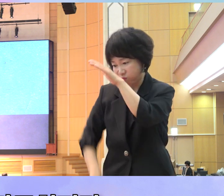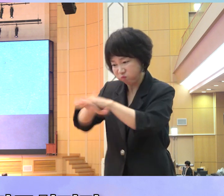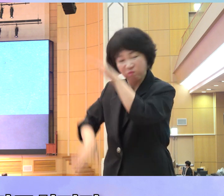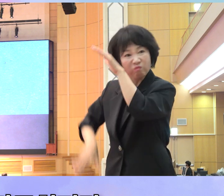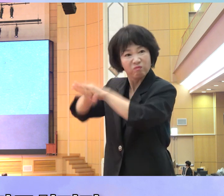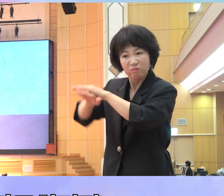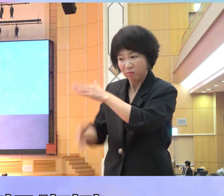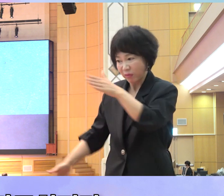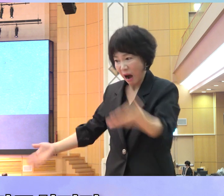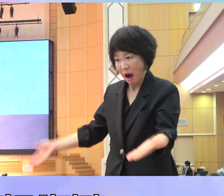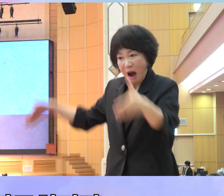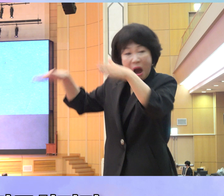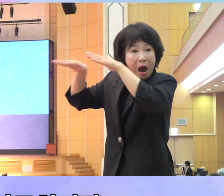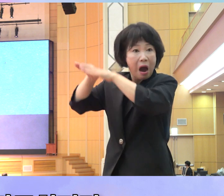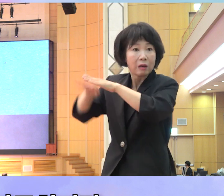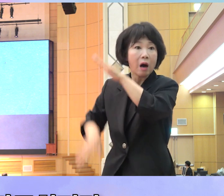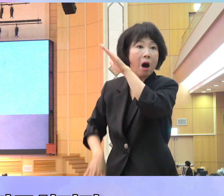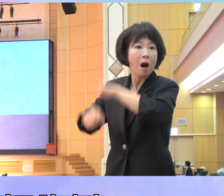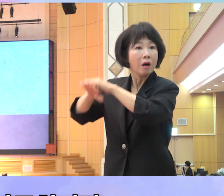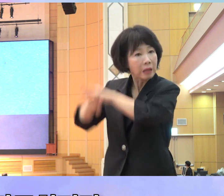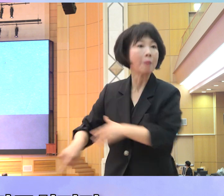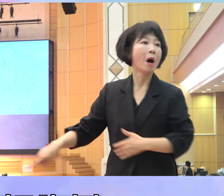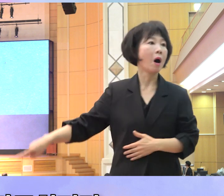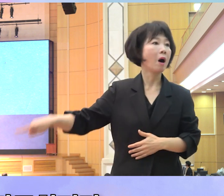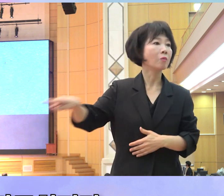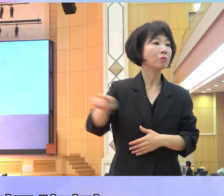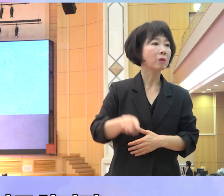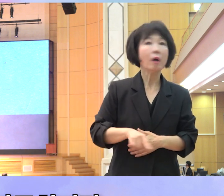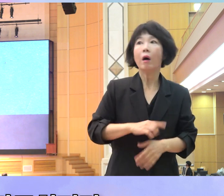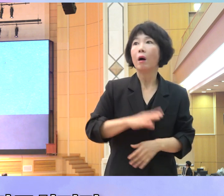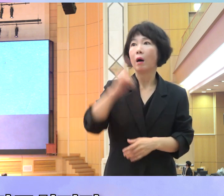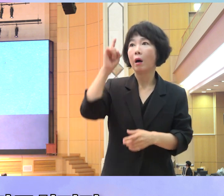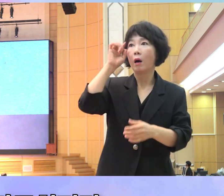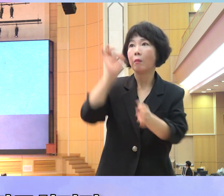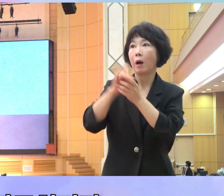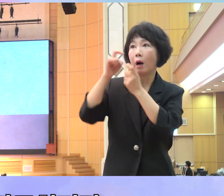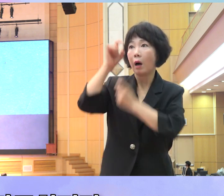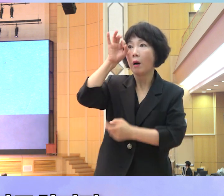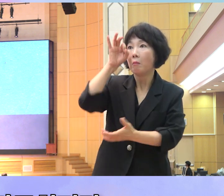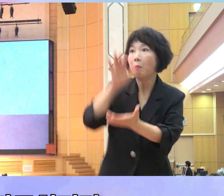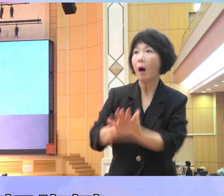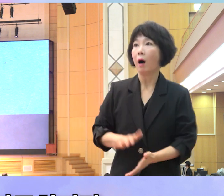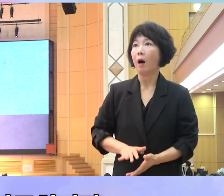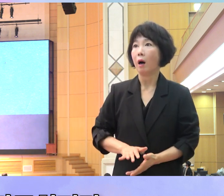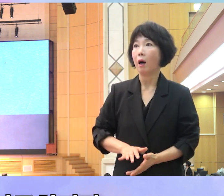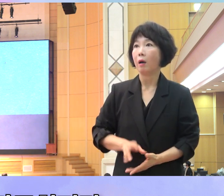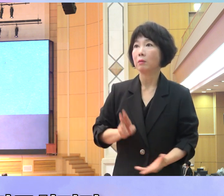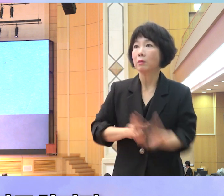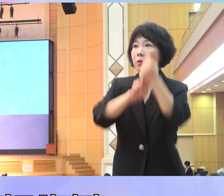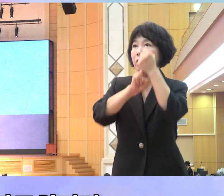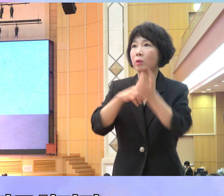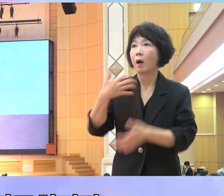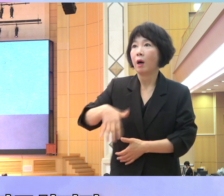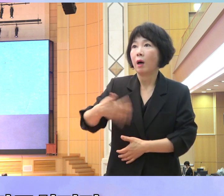여러분, 내일부터 전도하지 마세요 해도 나가서 전도해. 우리 목사님은 떡을 떼면 떡이 나와.